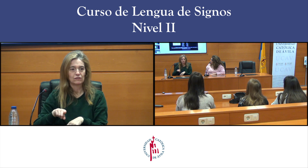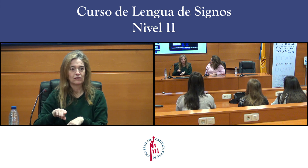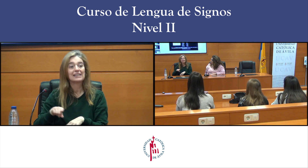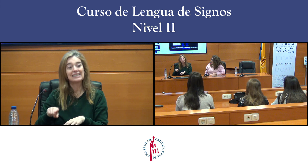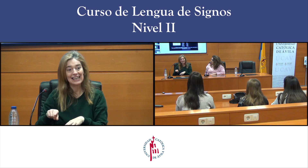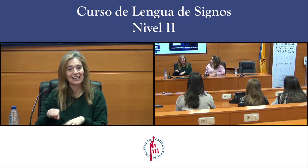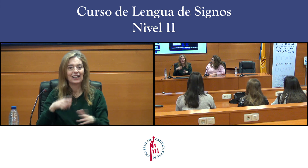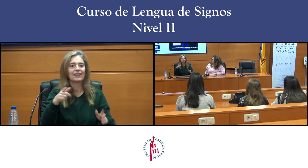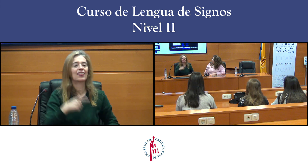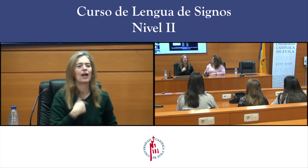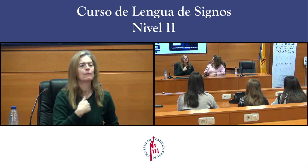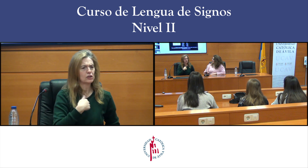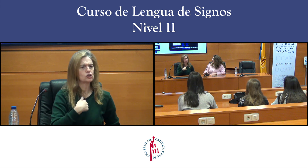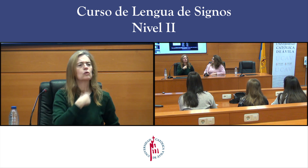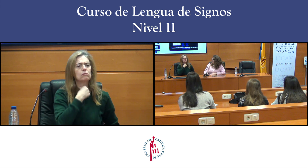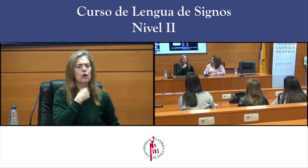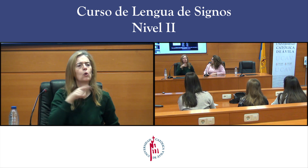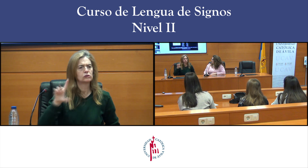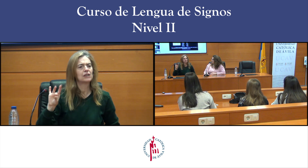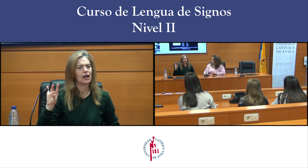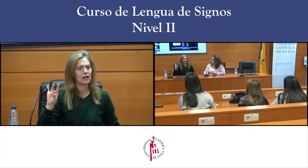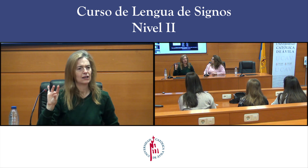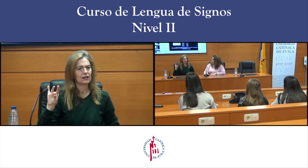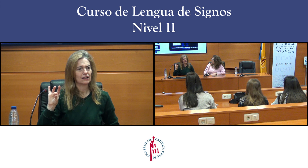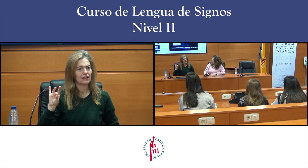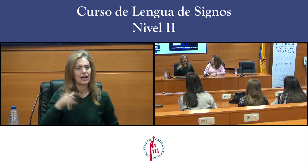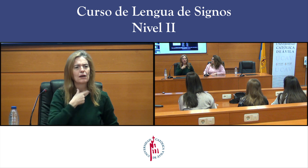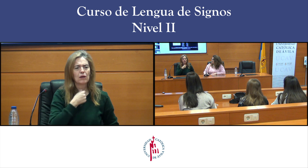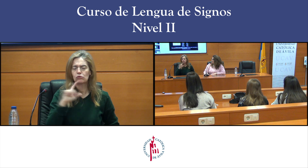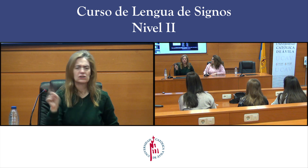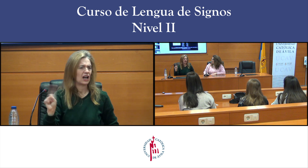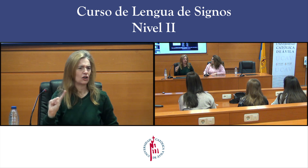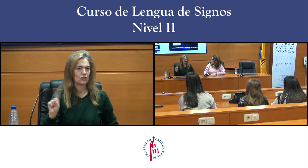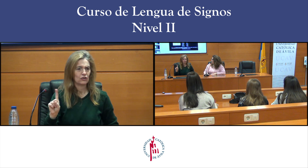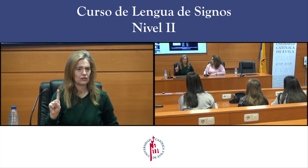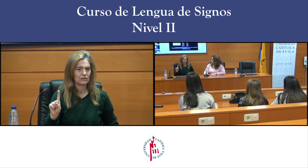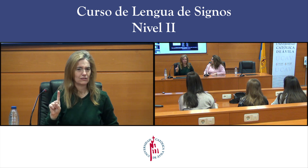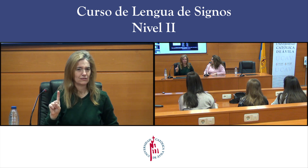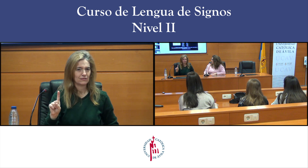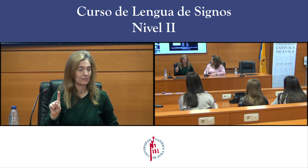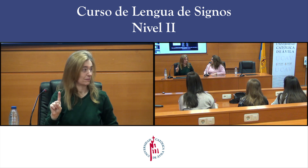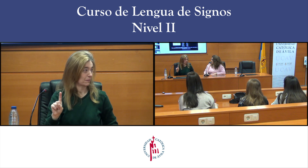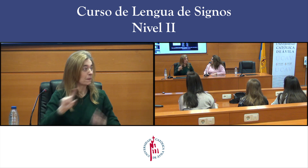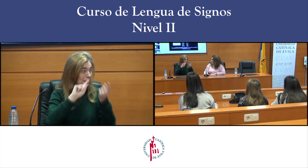en negativo es al revés no es no gusta es gusta no al